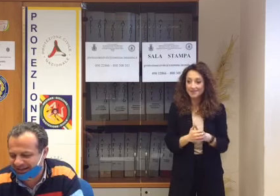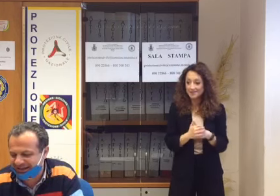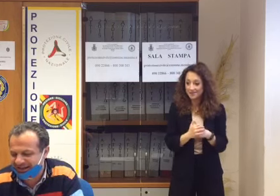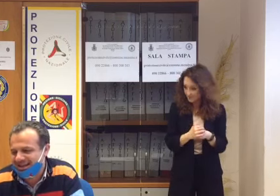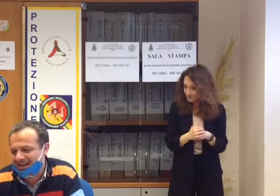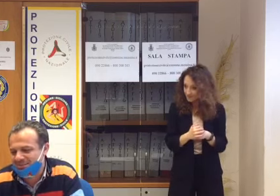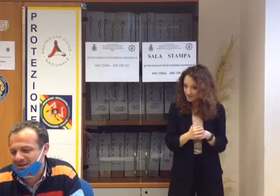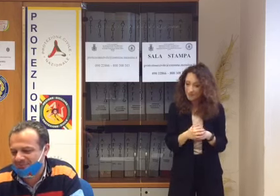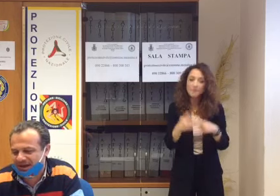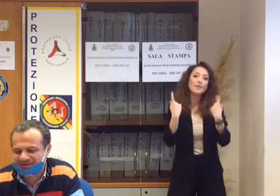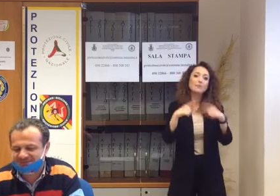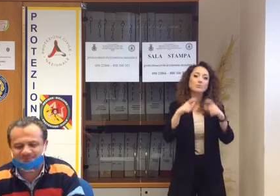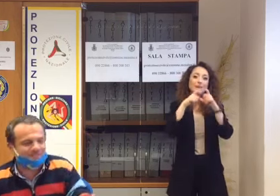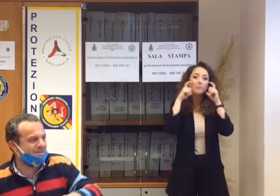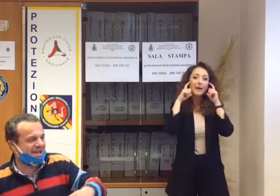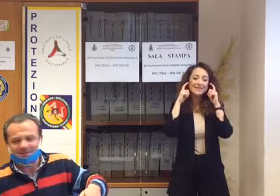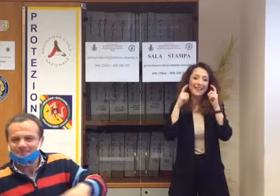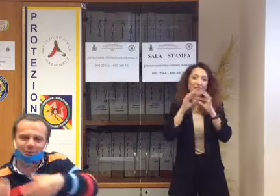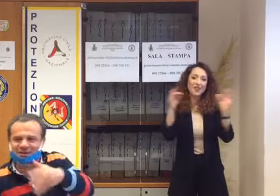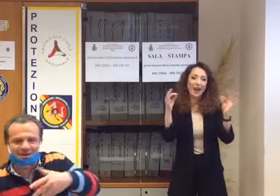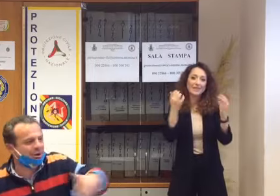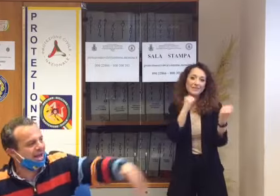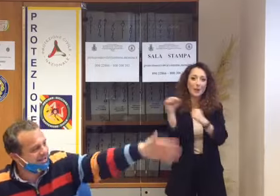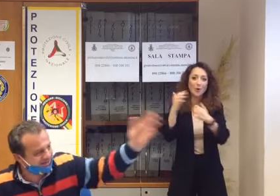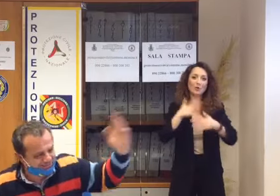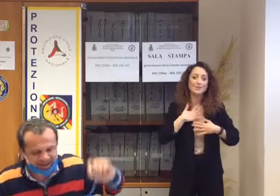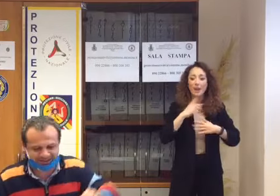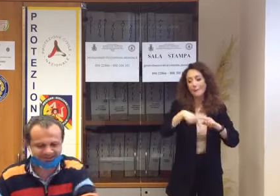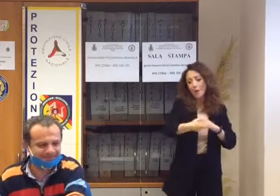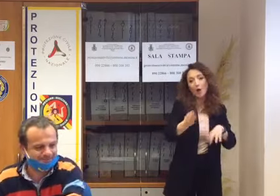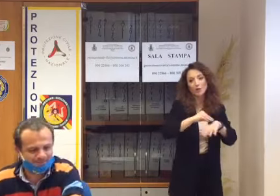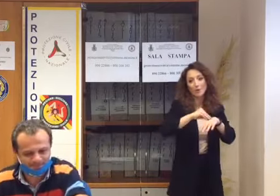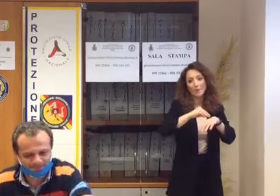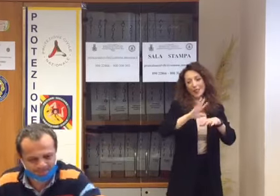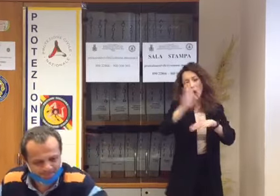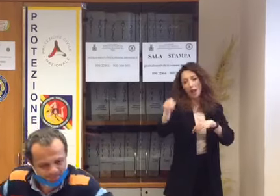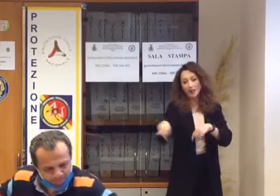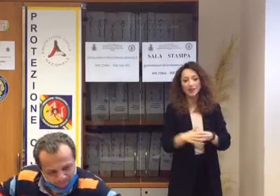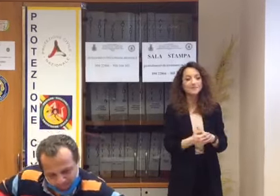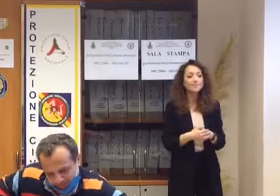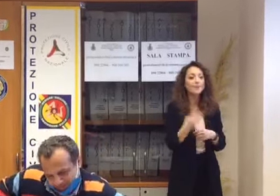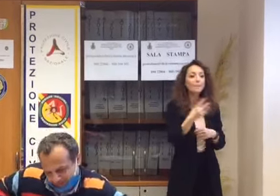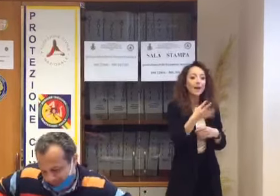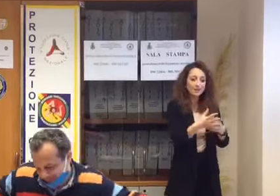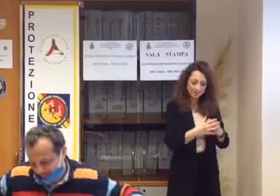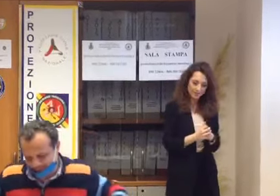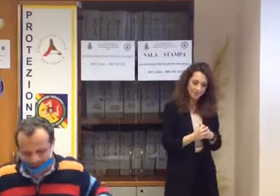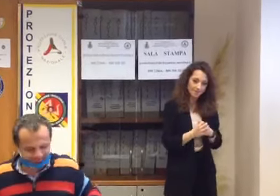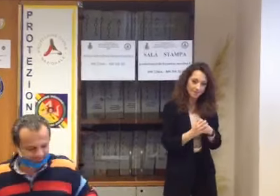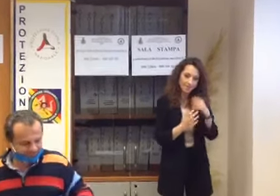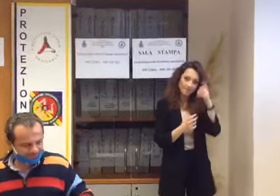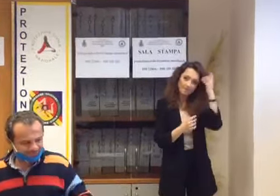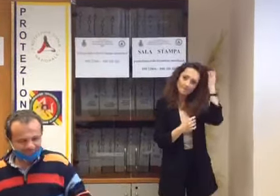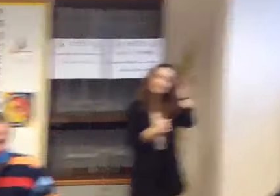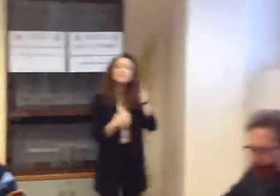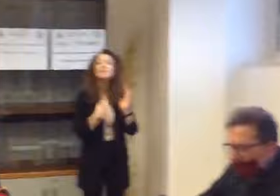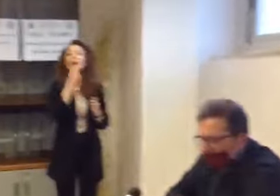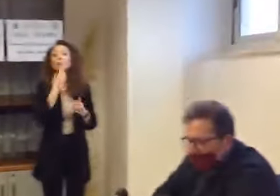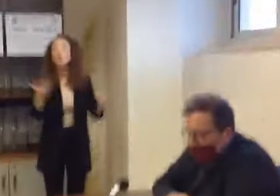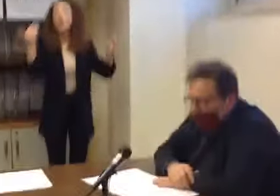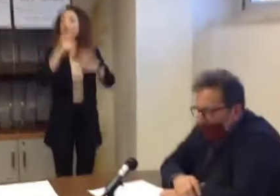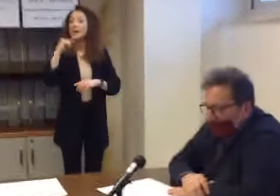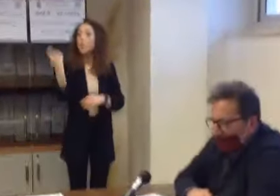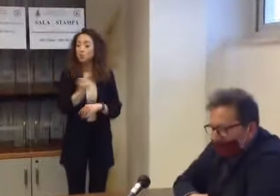riguarda le mie frasi, va bene, poi diremo le altre. Max sindaco, allora buonasera a